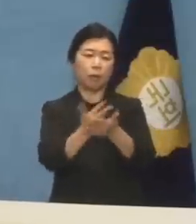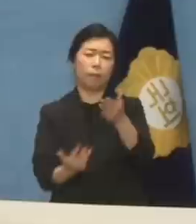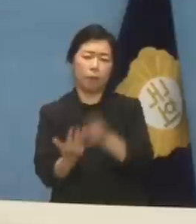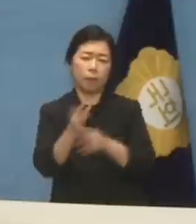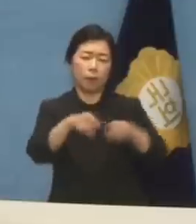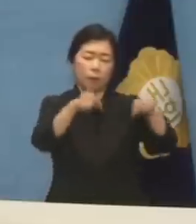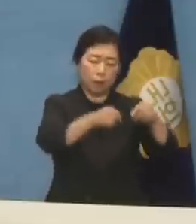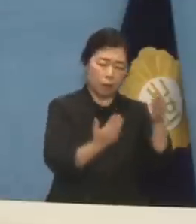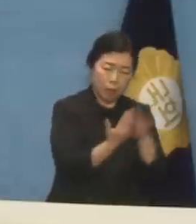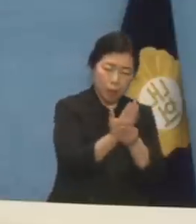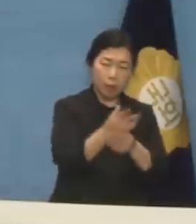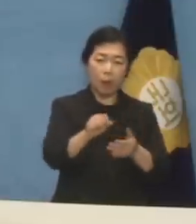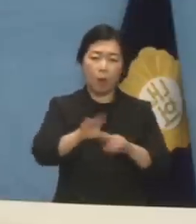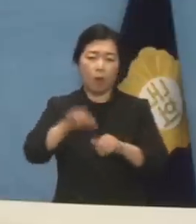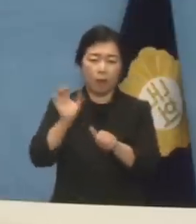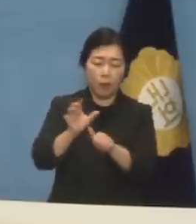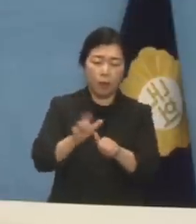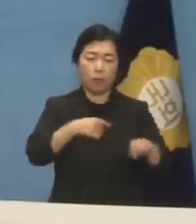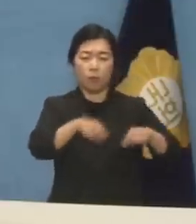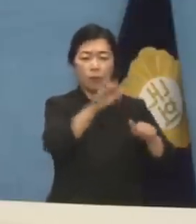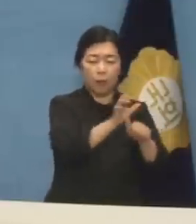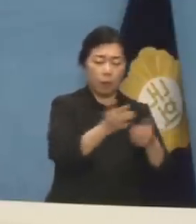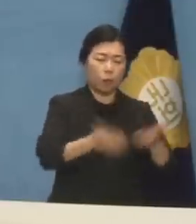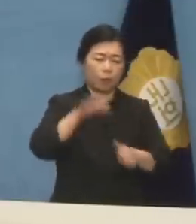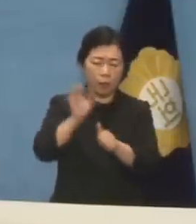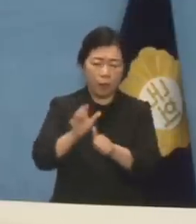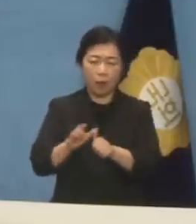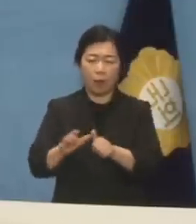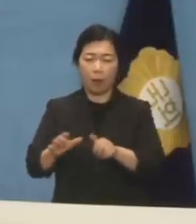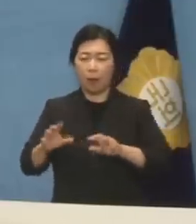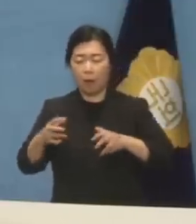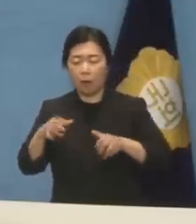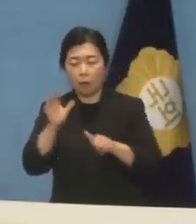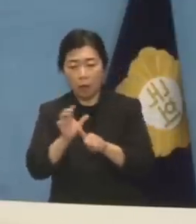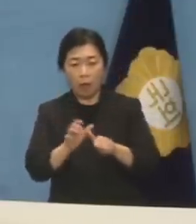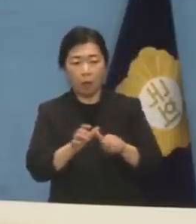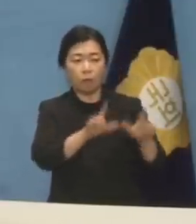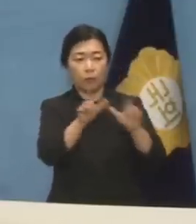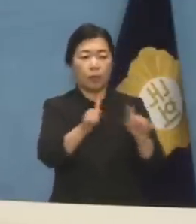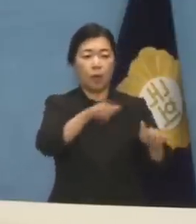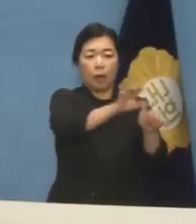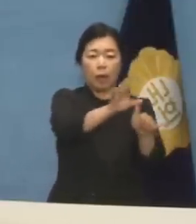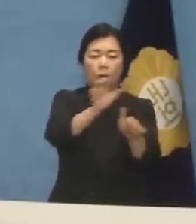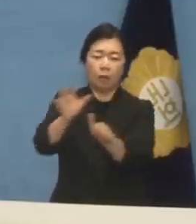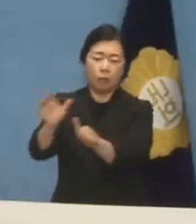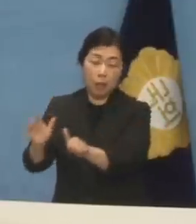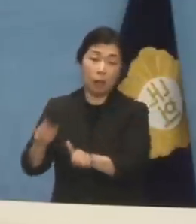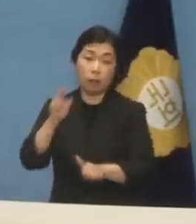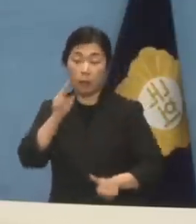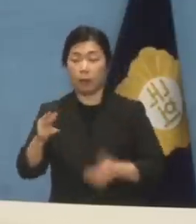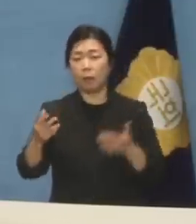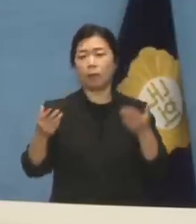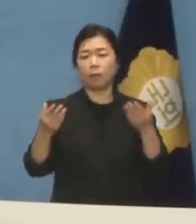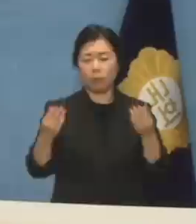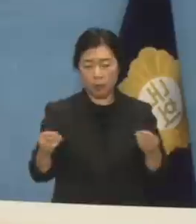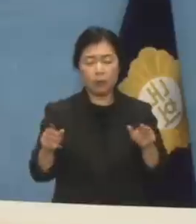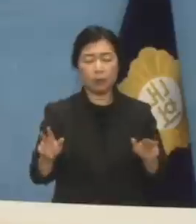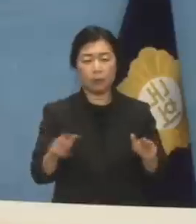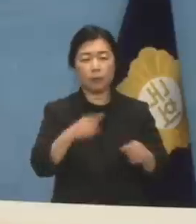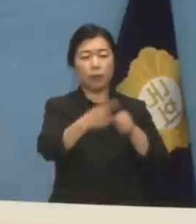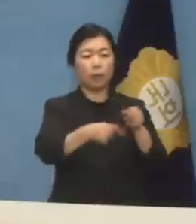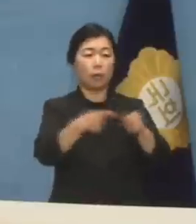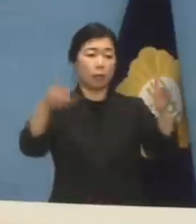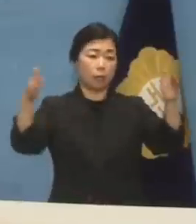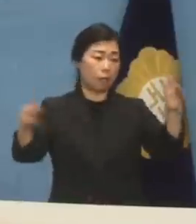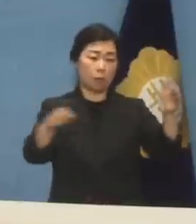참사, 외교 참사, 언론 탄압, 정치 탄압, 노동 탄압, 공안 탄압, 민생 탄압 등으로 점철된 지난